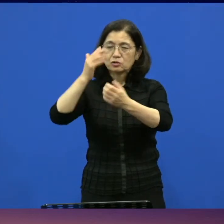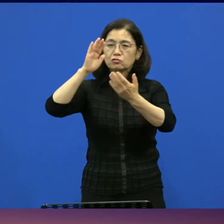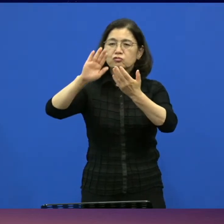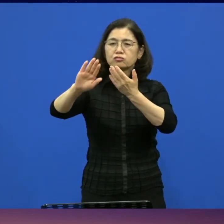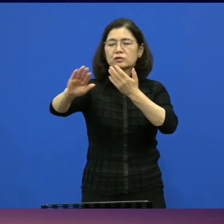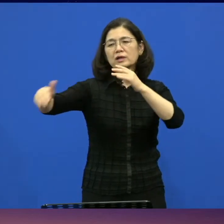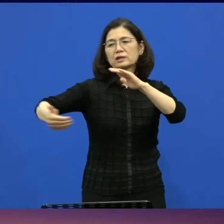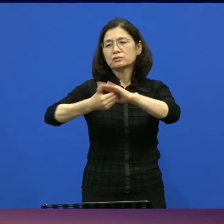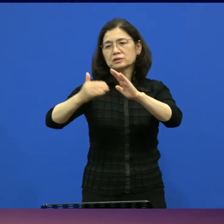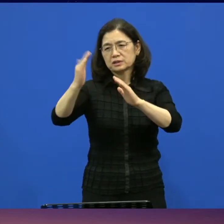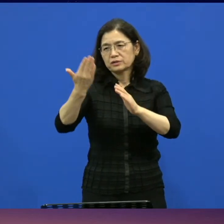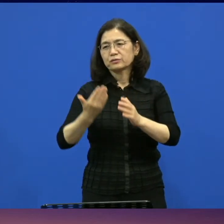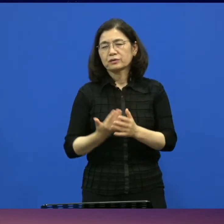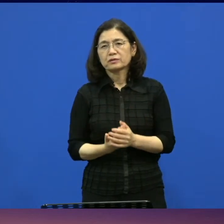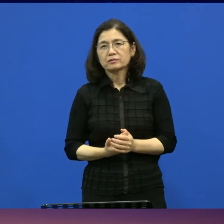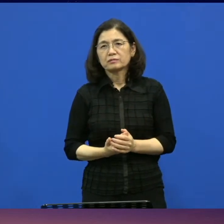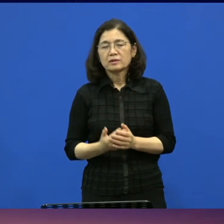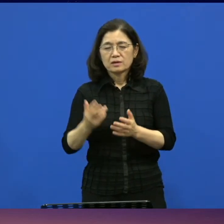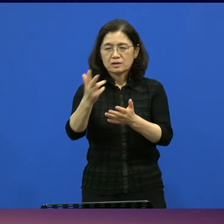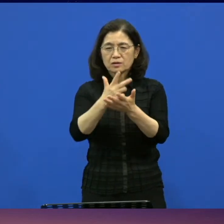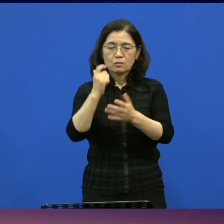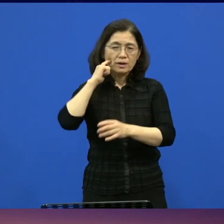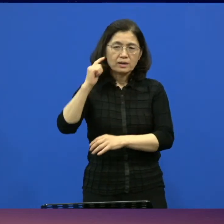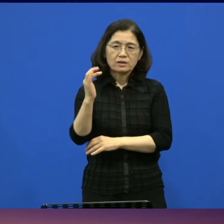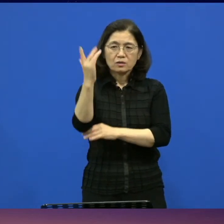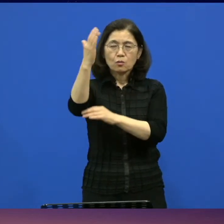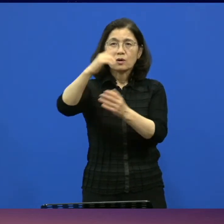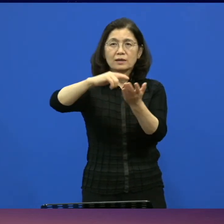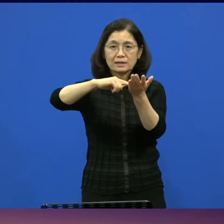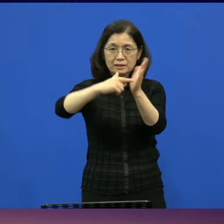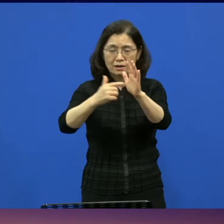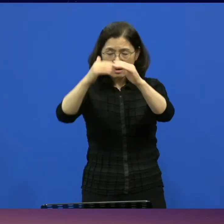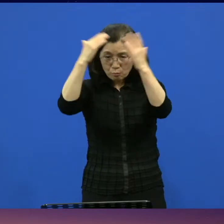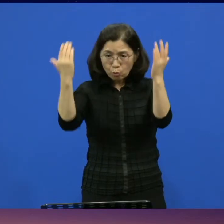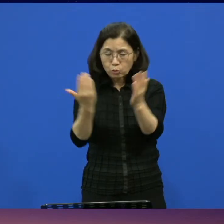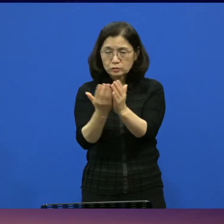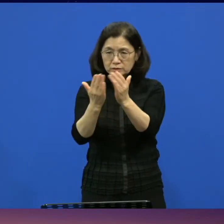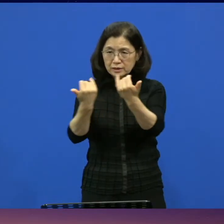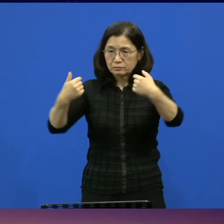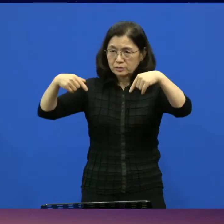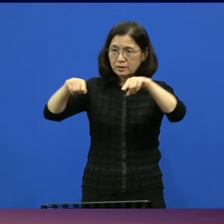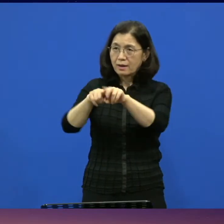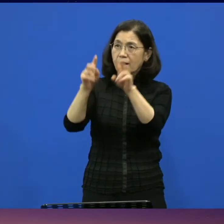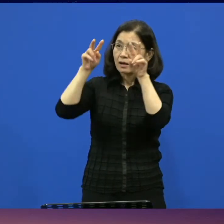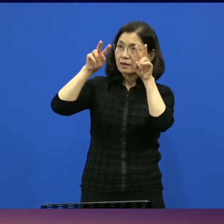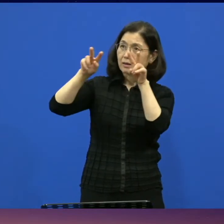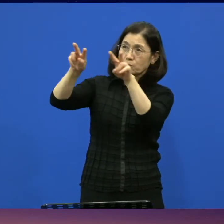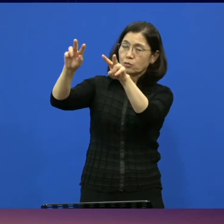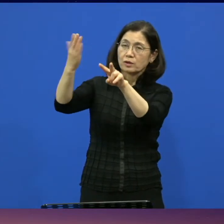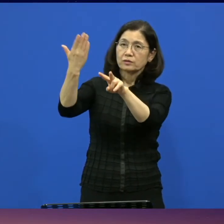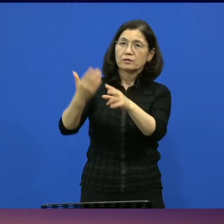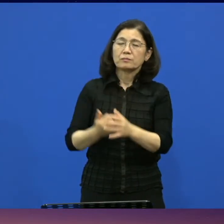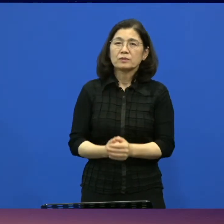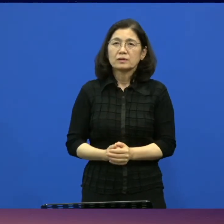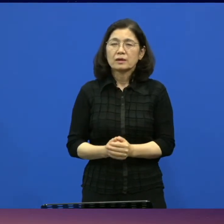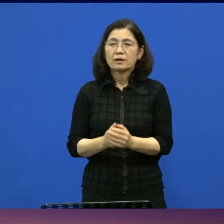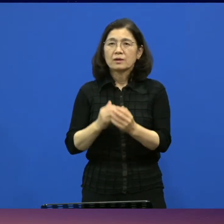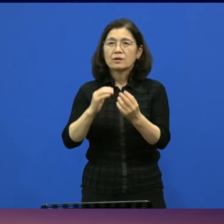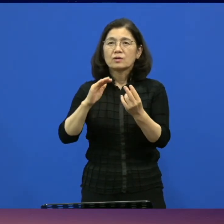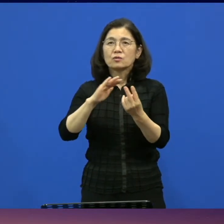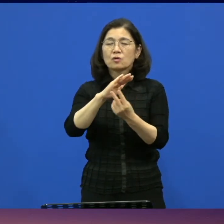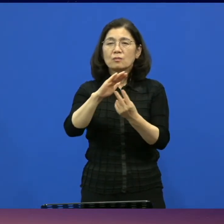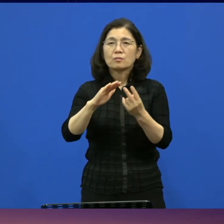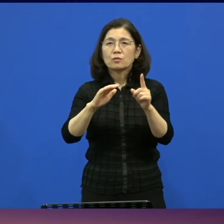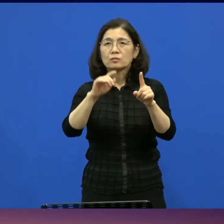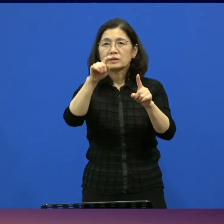여호와의 영광이 나타났다는 거예요. 모든 육체가 그것을 함께 보리라. 자, 이게 요한복음 1장 14절에